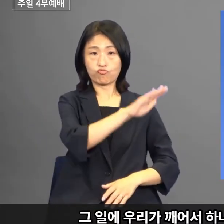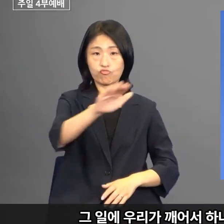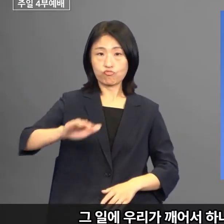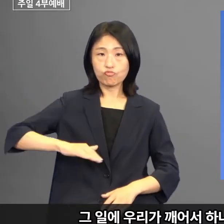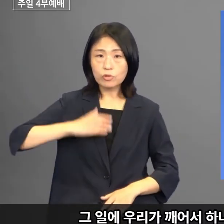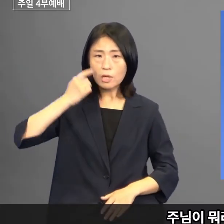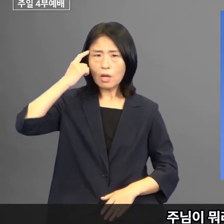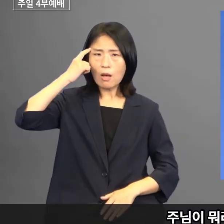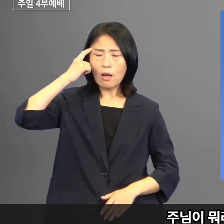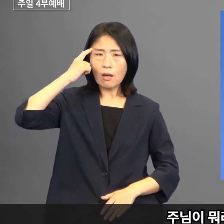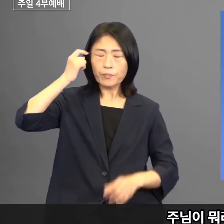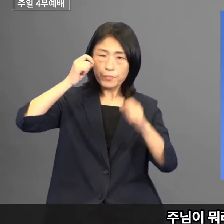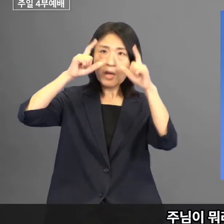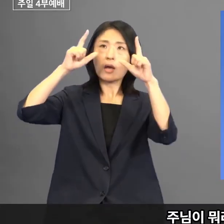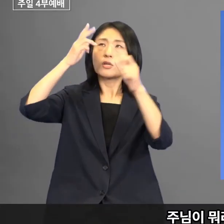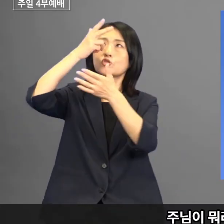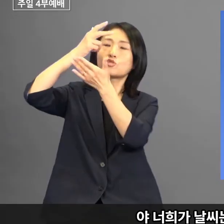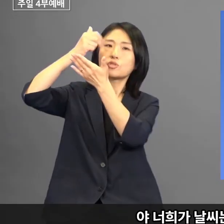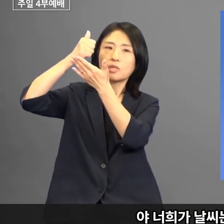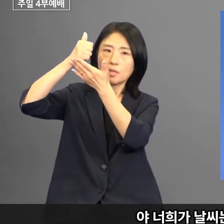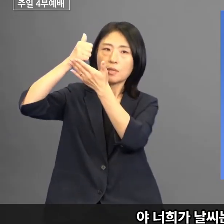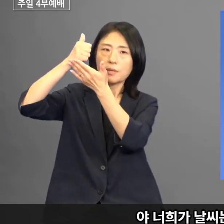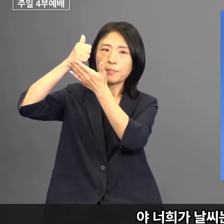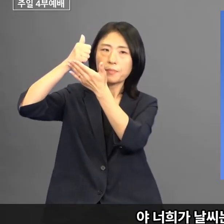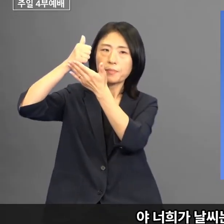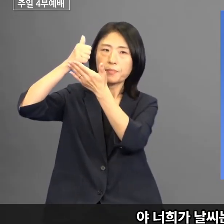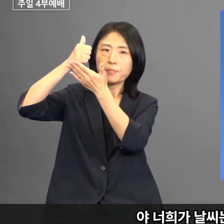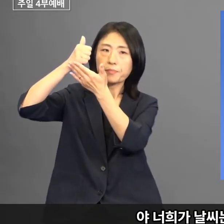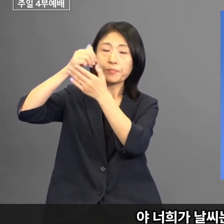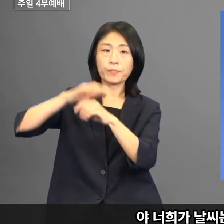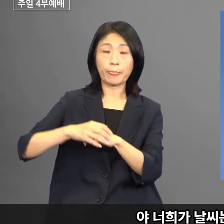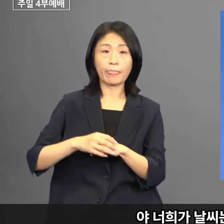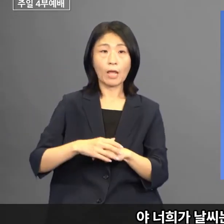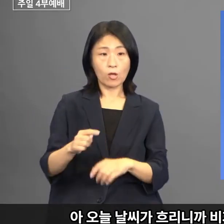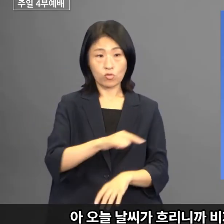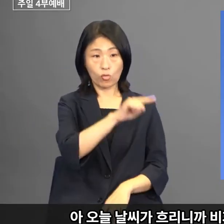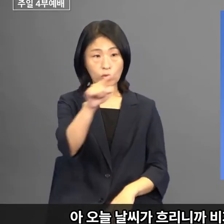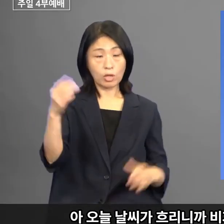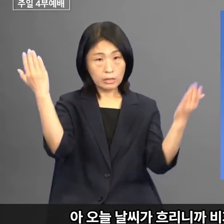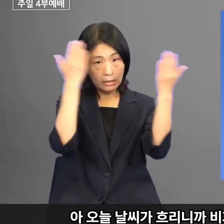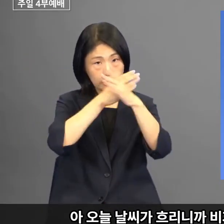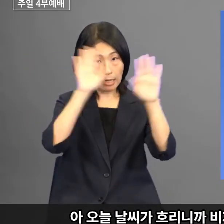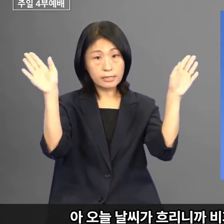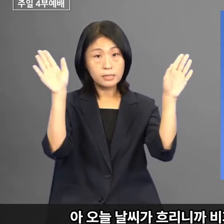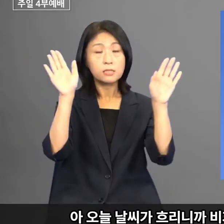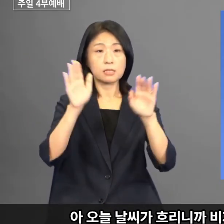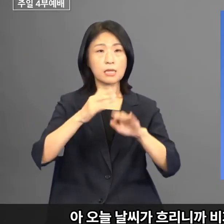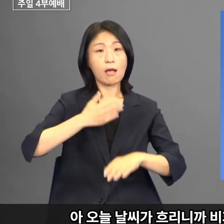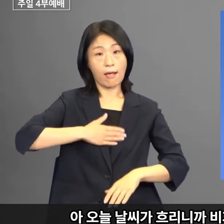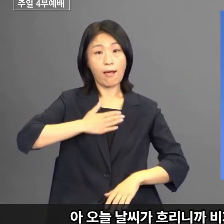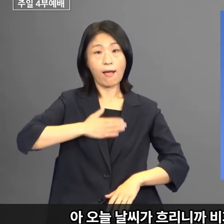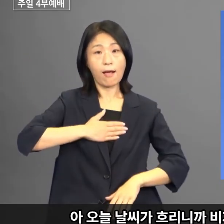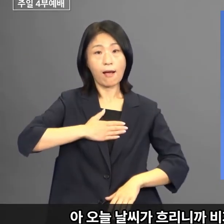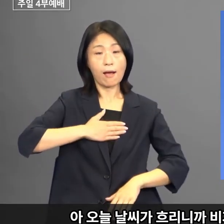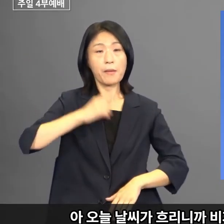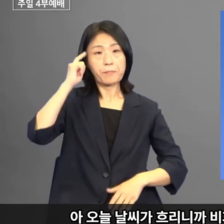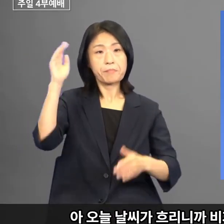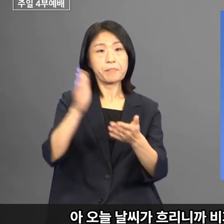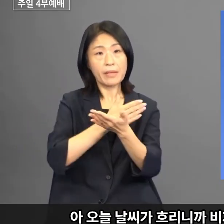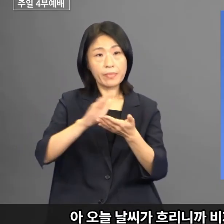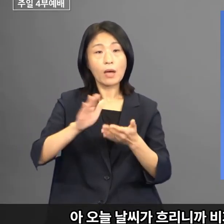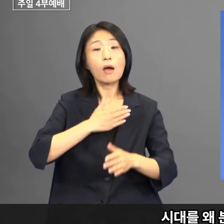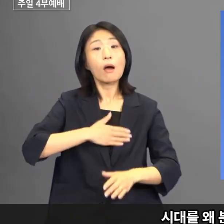어떤 일을 행하시지? 주님 뭐라 하시냐면, 야, 너희가 날씨는 분별할 줄 알면서 오늘 날씨가 흐리니까 비가 오겠구나.